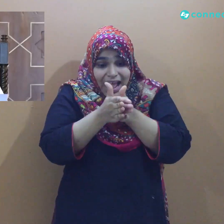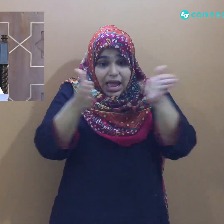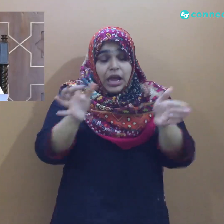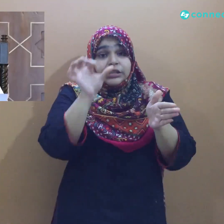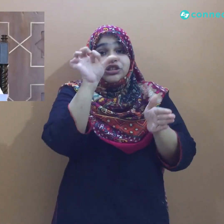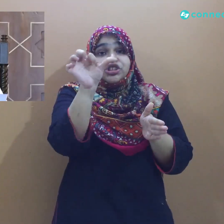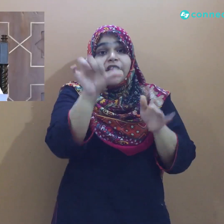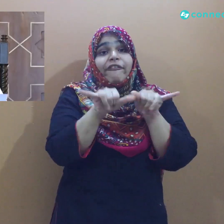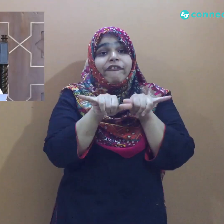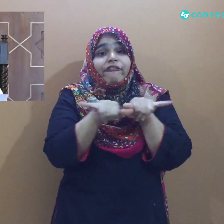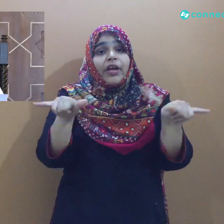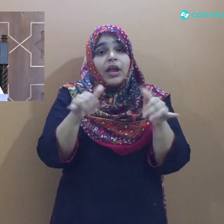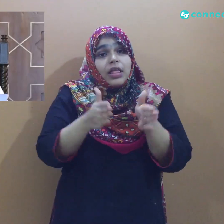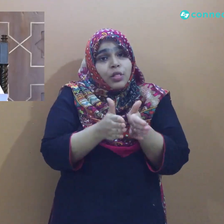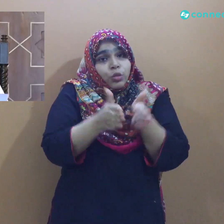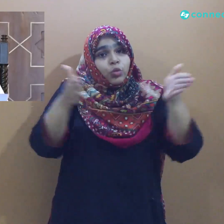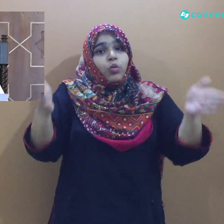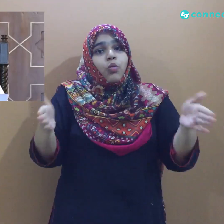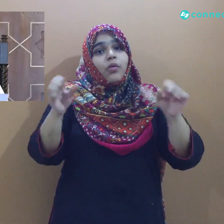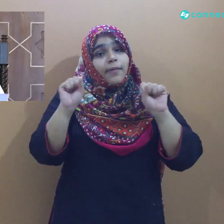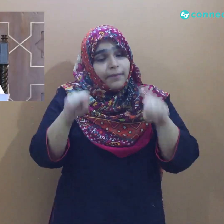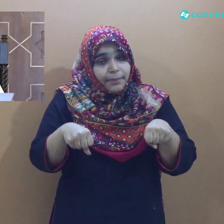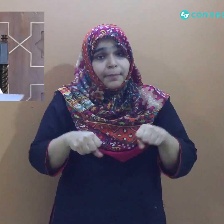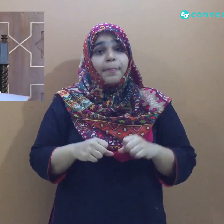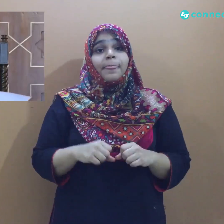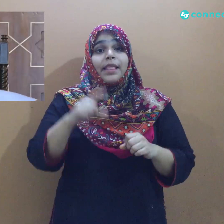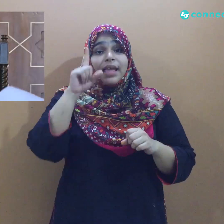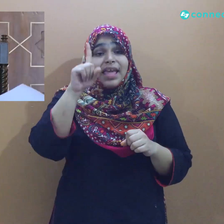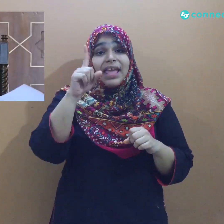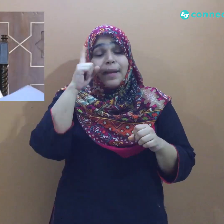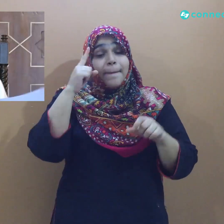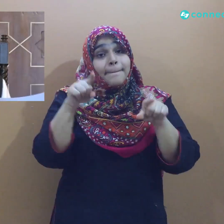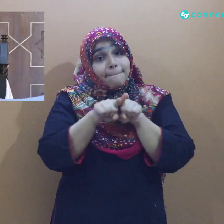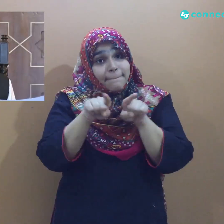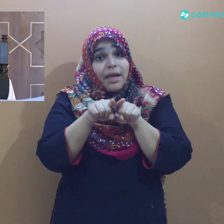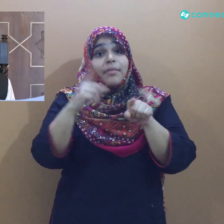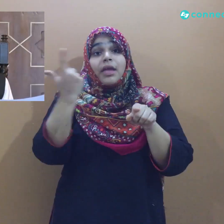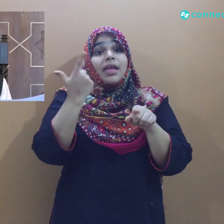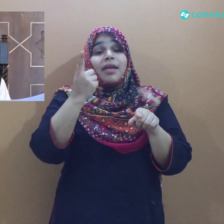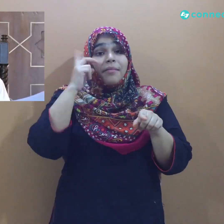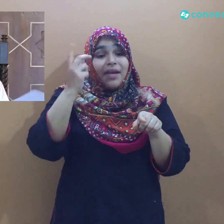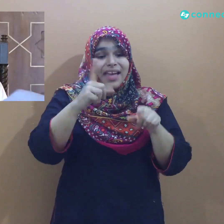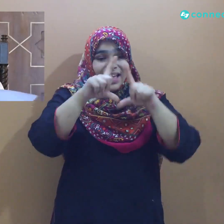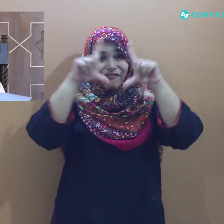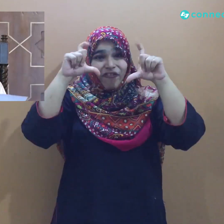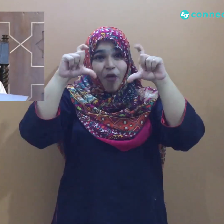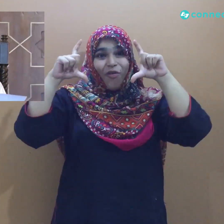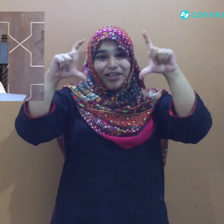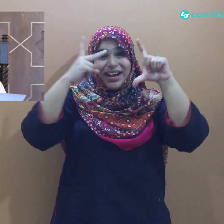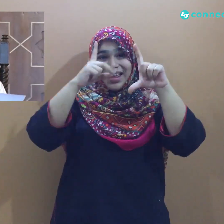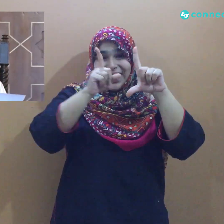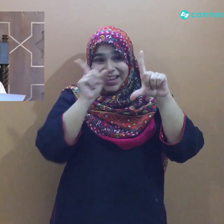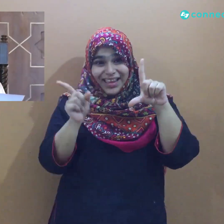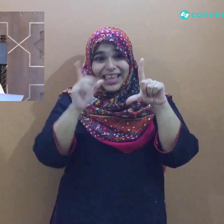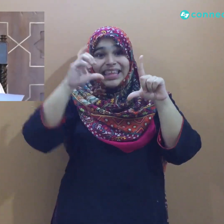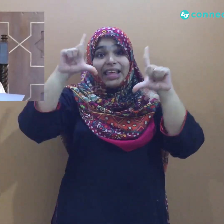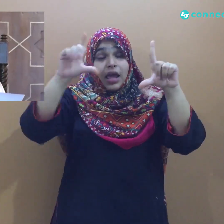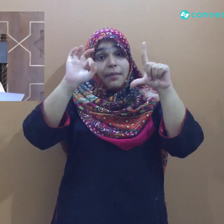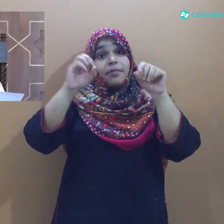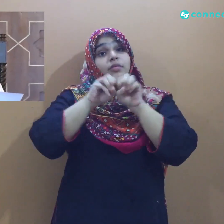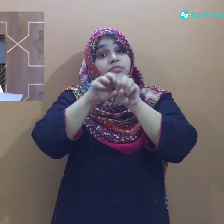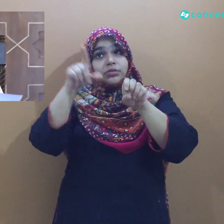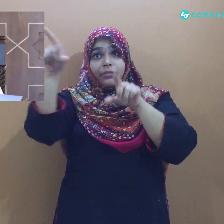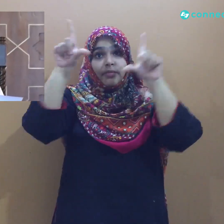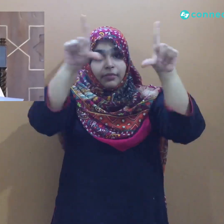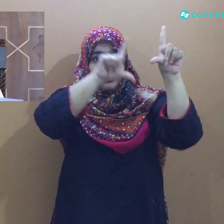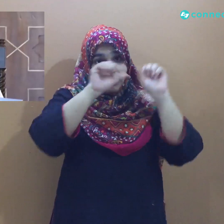درمیان 6 فٹ کا فاصلہ ہو، اور ایک نقشہ منسلک ہے جو پبلسائز کر دیا جائے گا